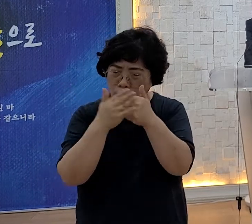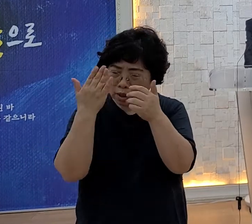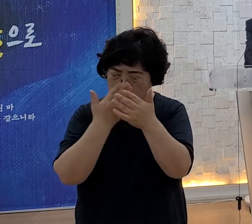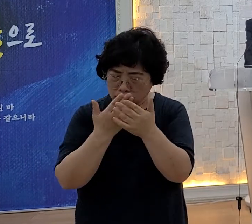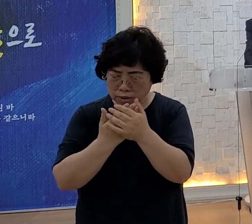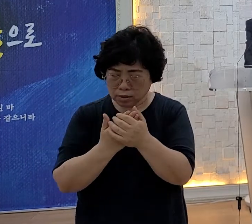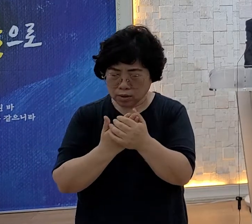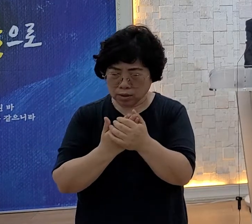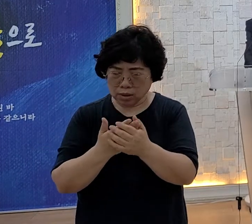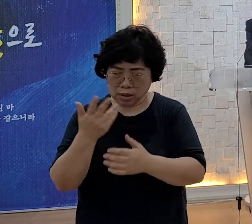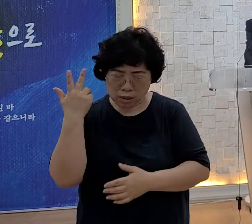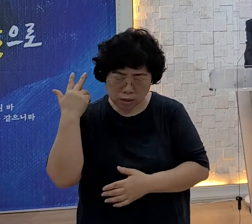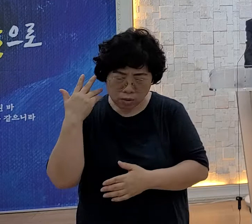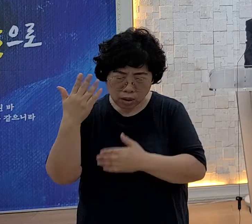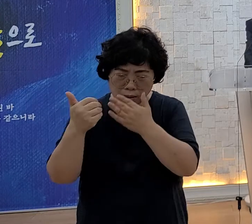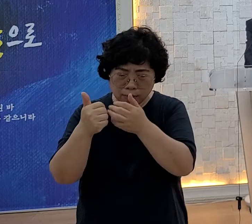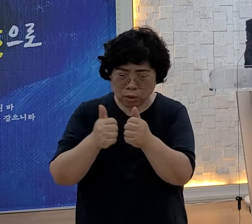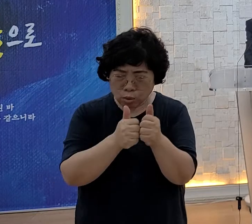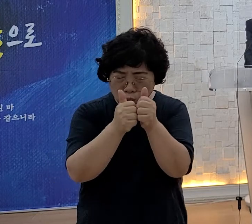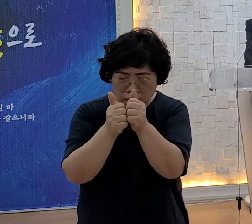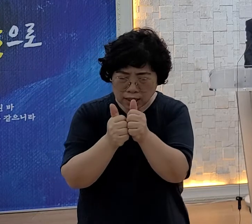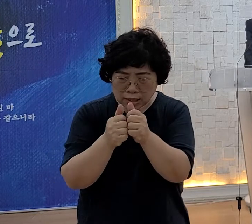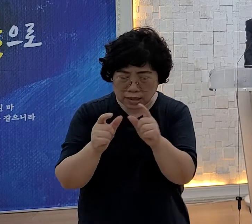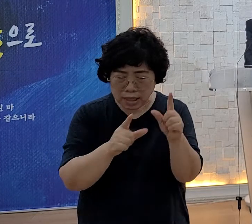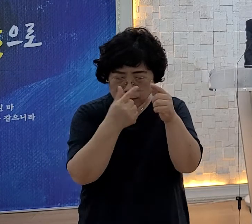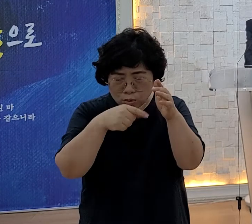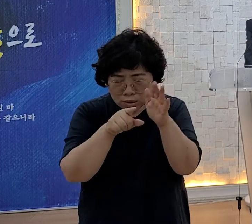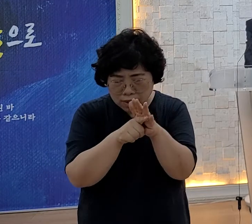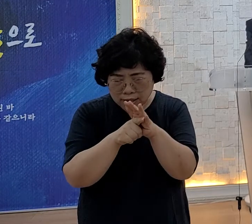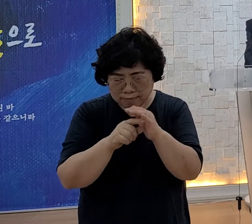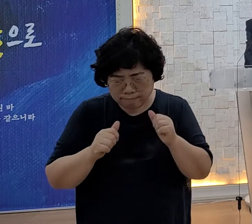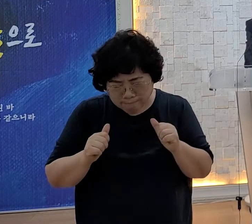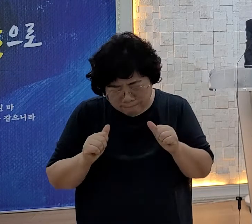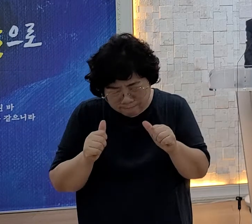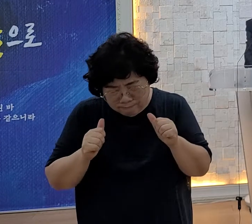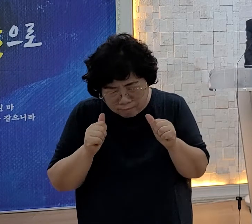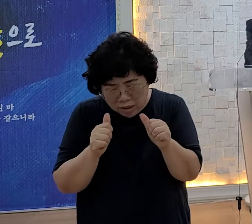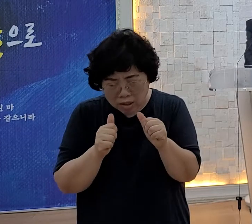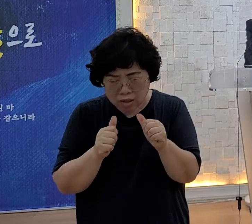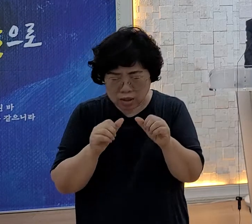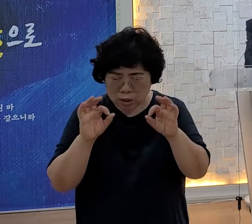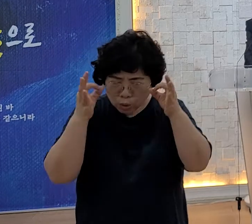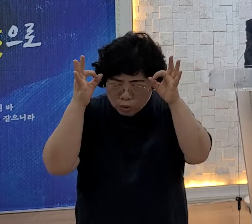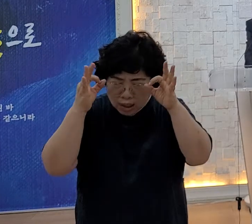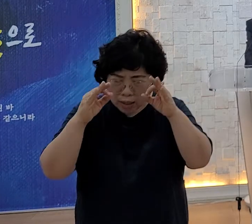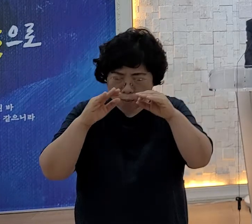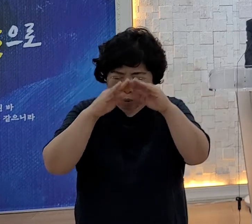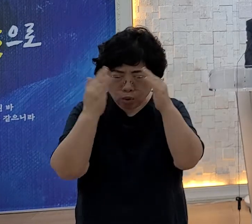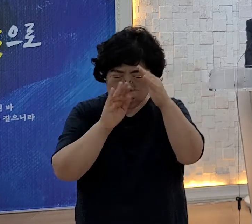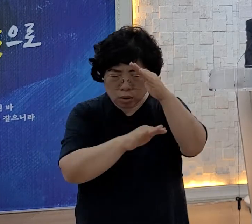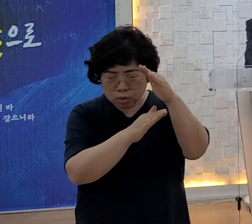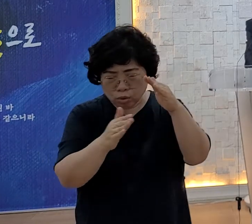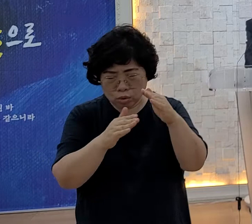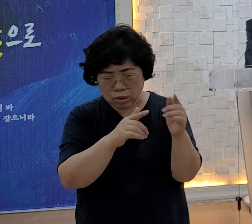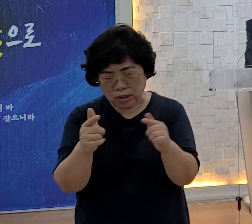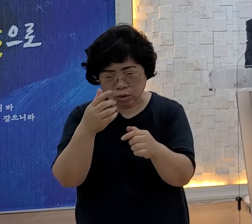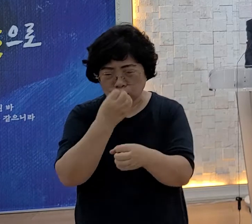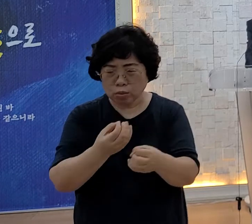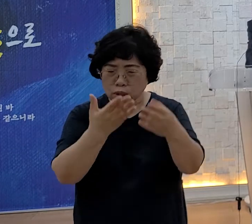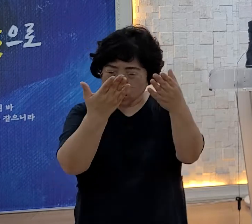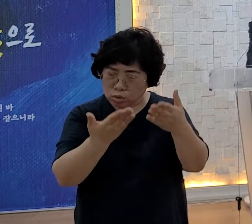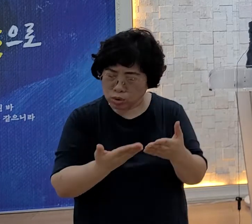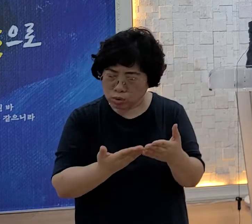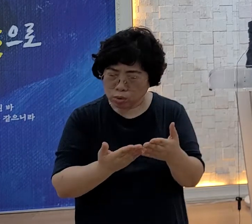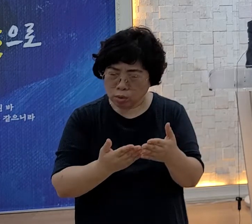하나님과 동행하는 삶을 살기 위해 애쓰고 수고하고 힘쓴 모든 성도들을 축복해 주시고 주님께서 그